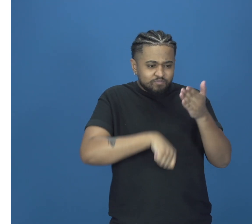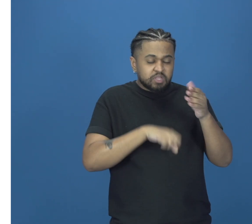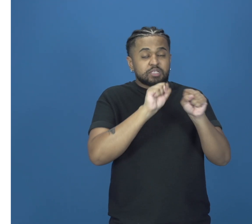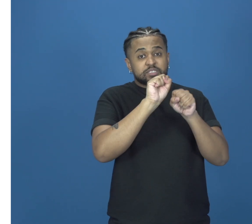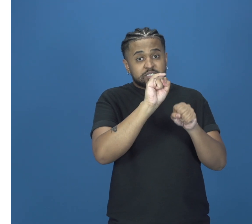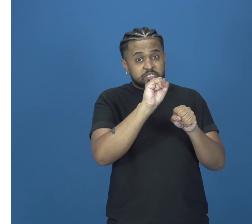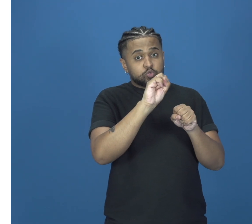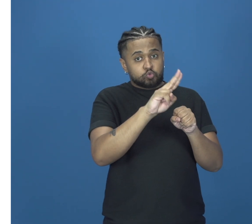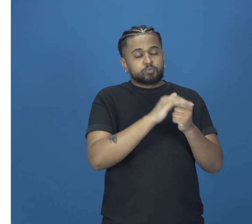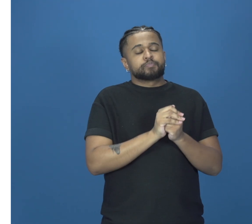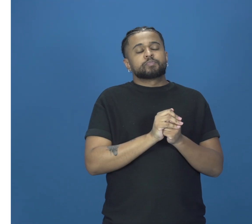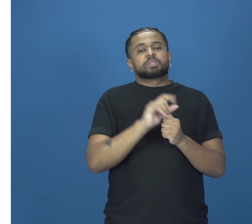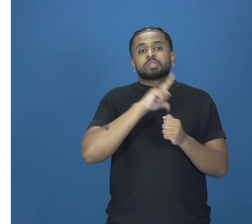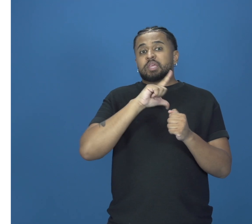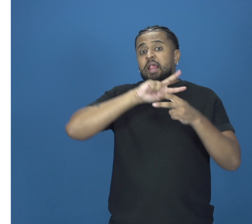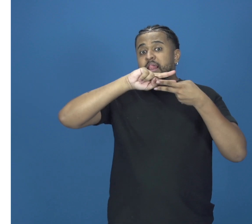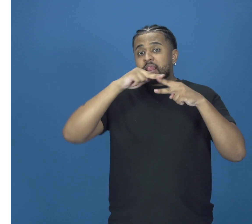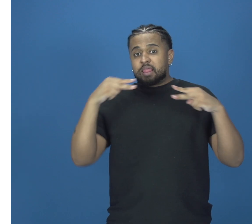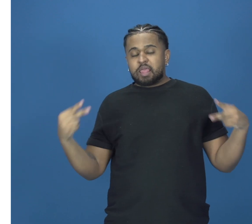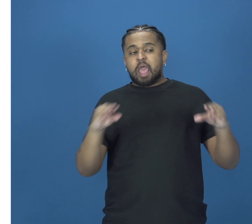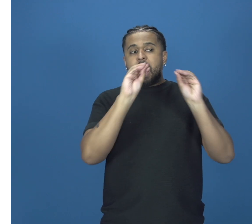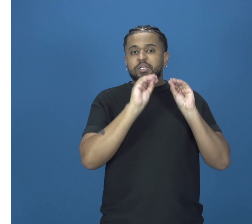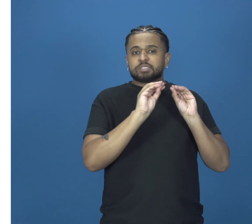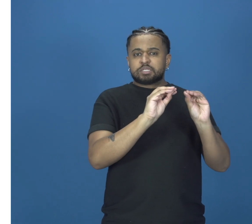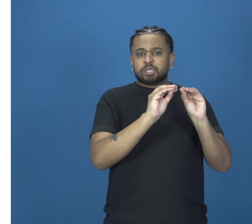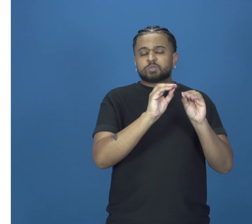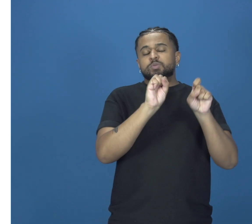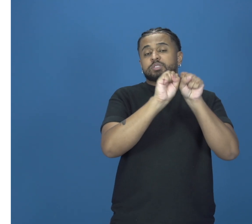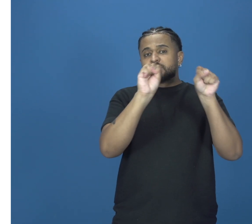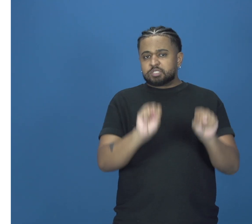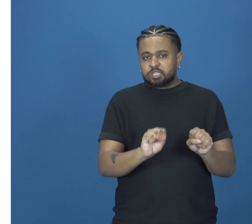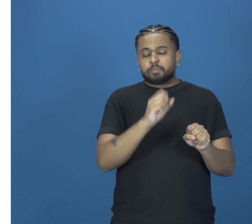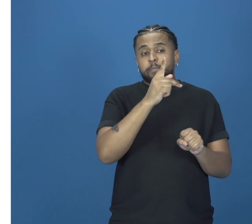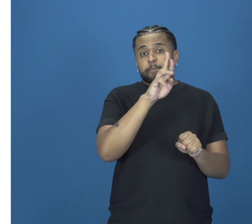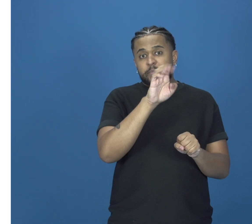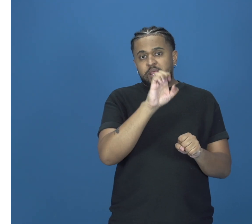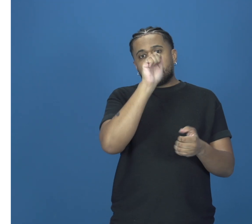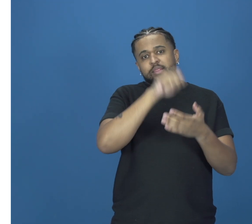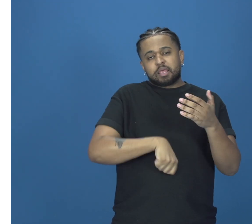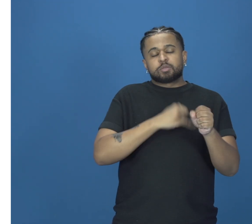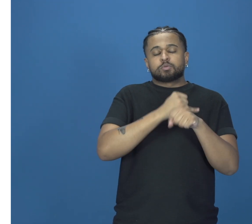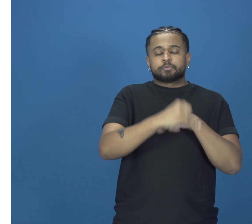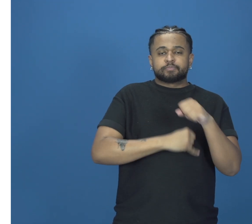no SISU, constando o link para acesso ao sistema do pré-cadastro online.